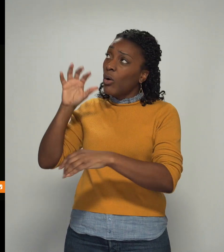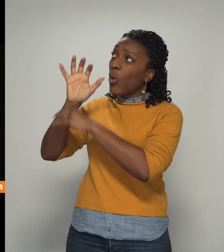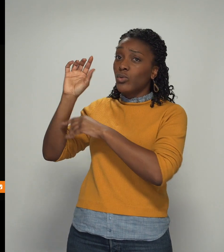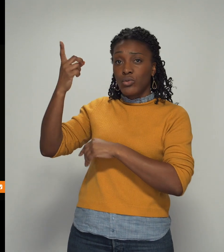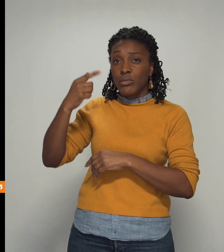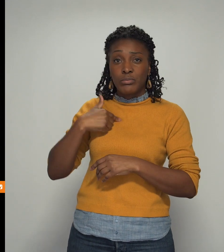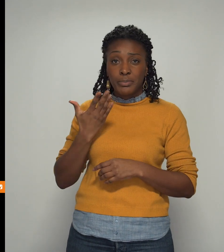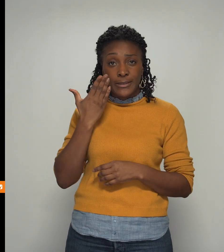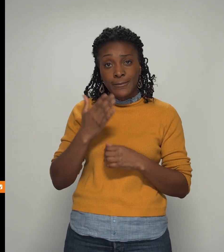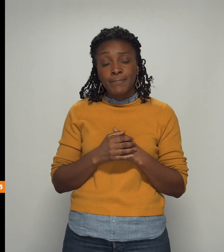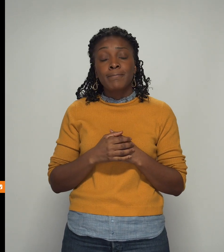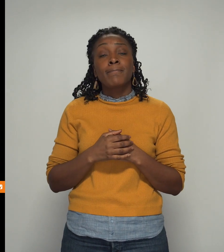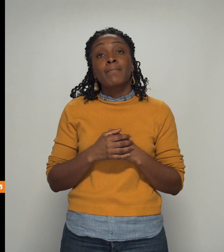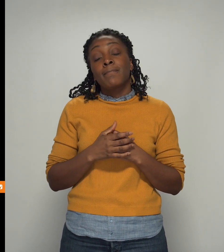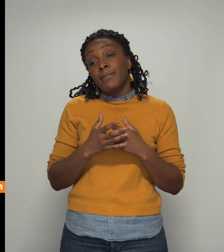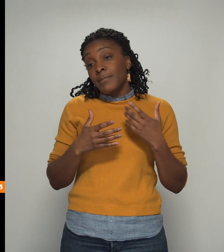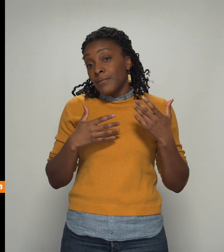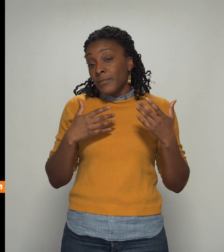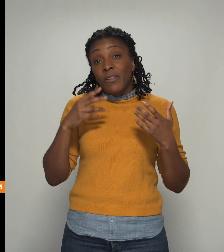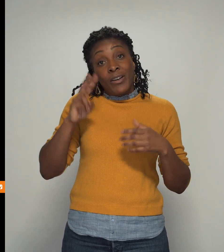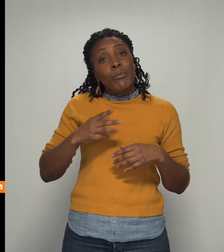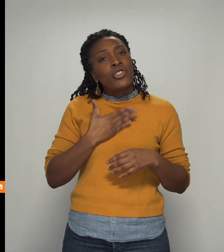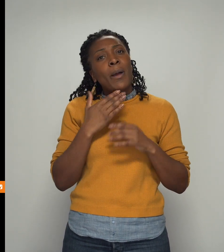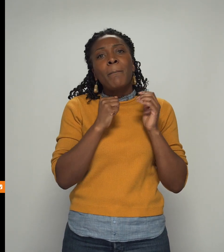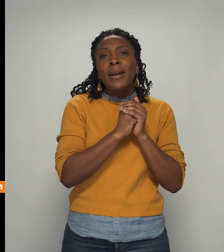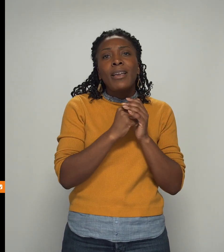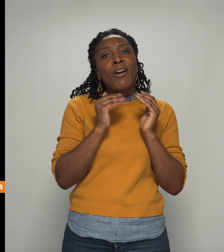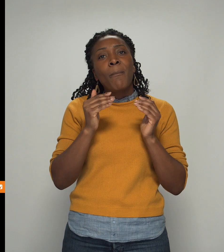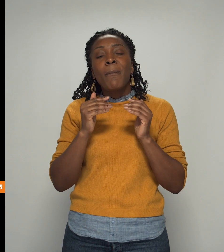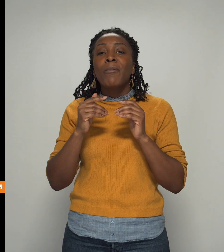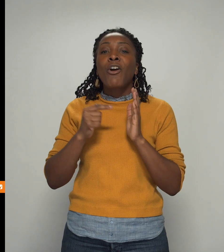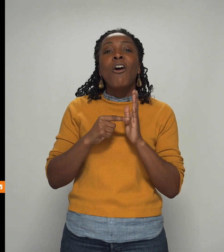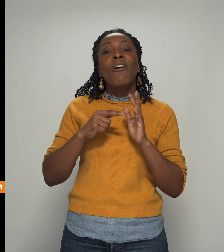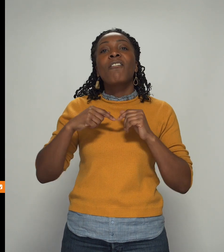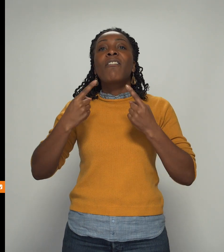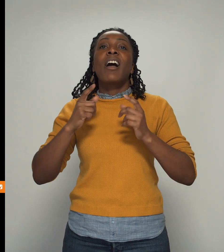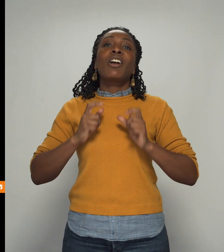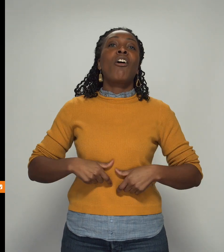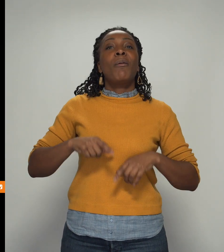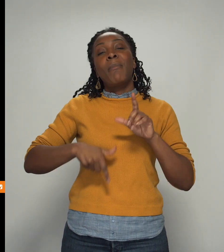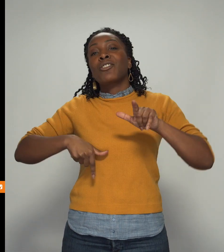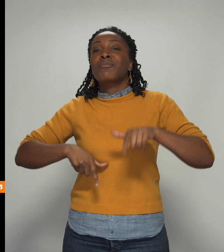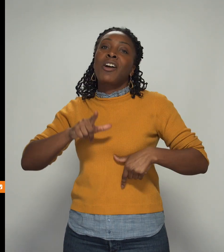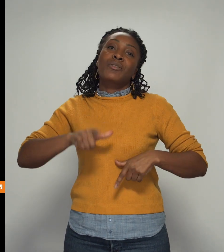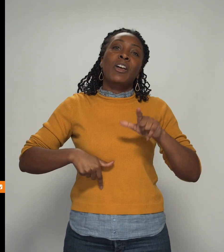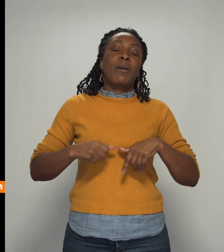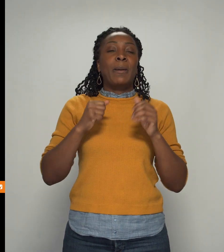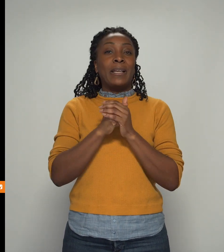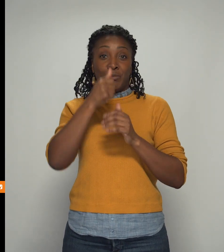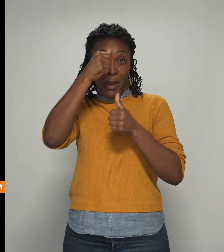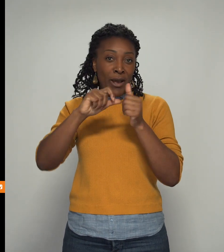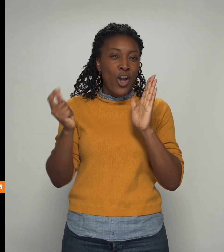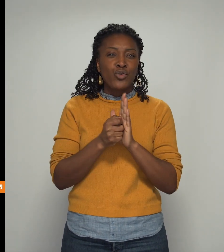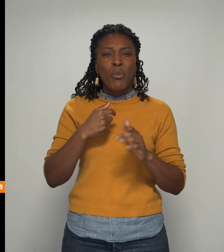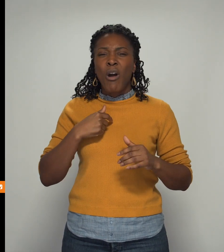Dieu. Et alors que j'aimais prier en allant à l'école ou en rentrant de l'école sur le chemin, un jour je suis en colère, je